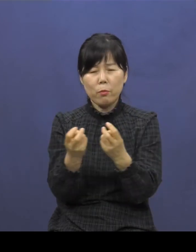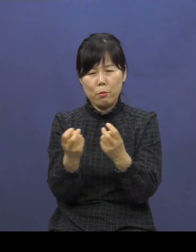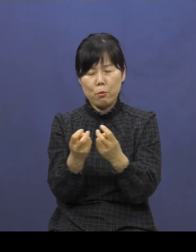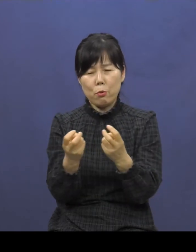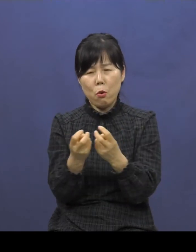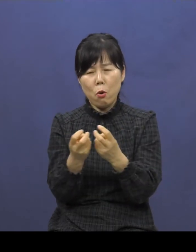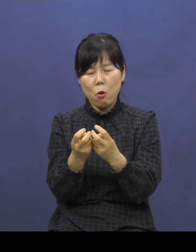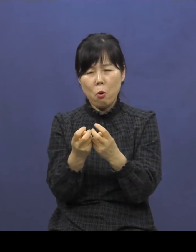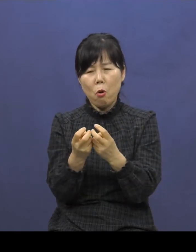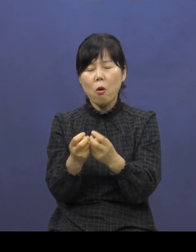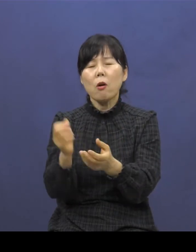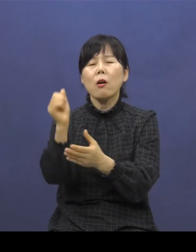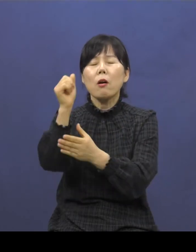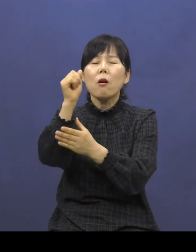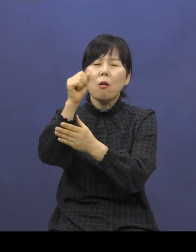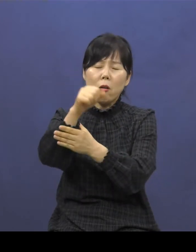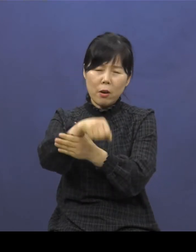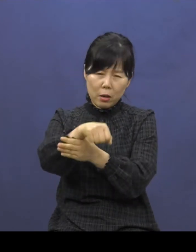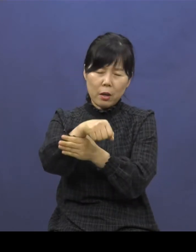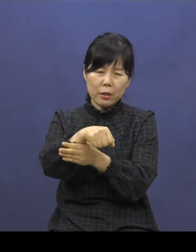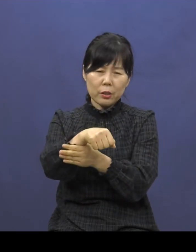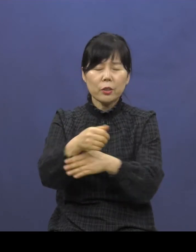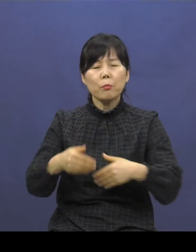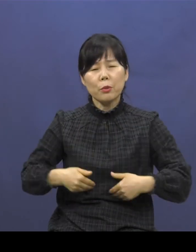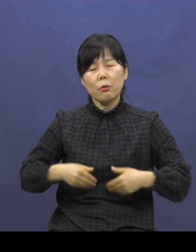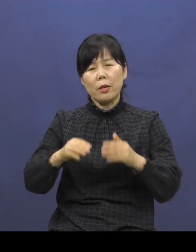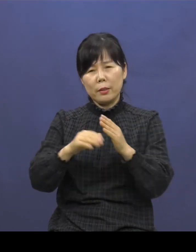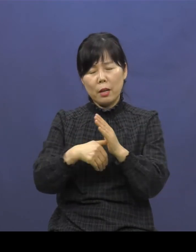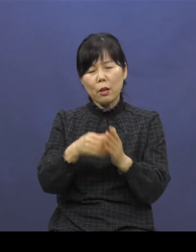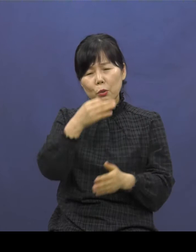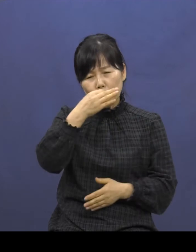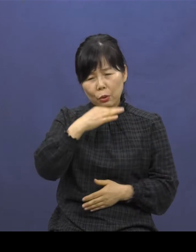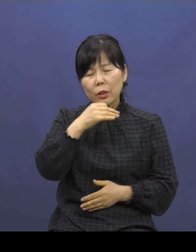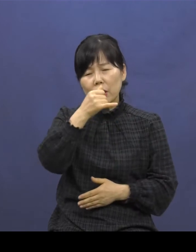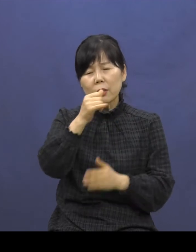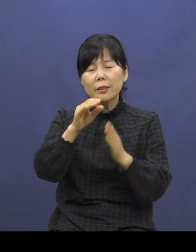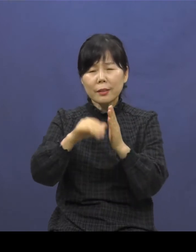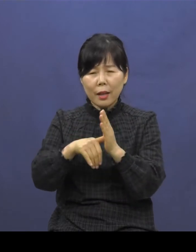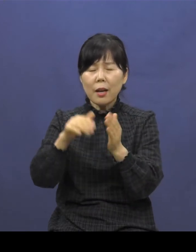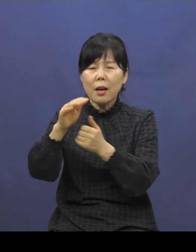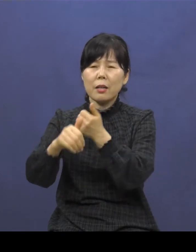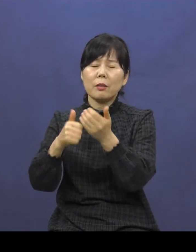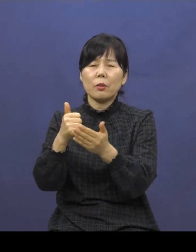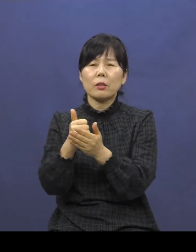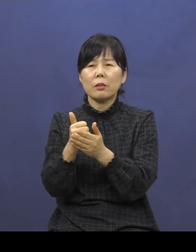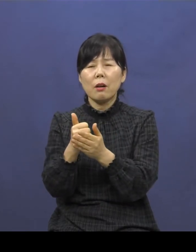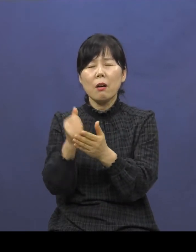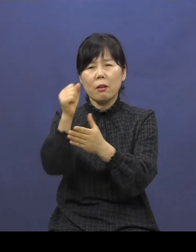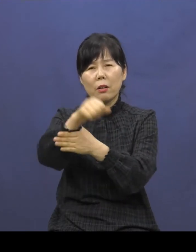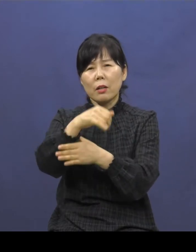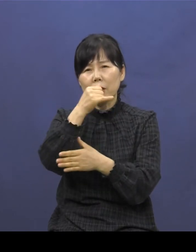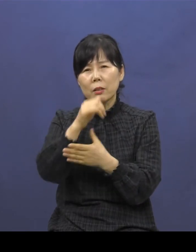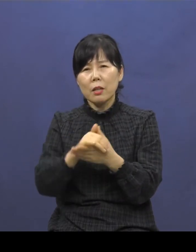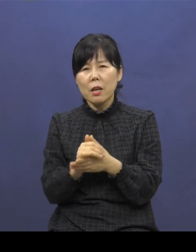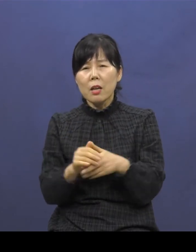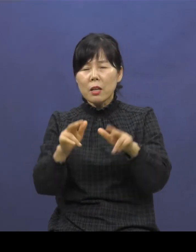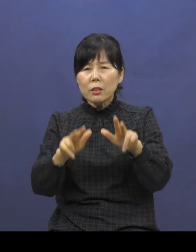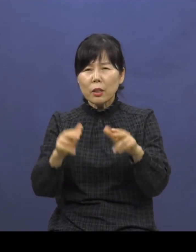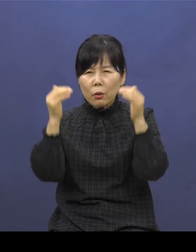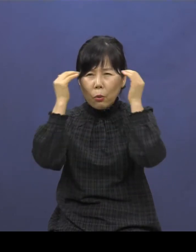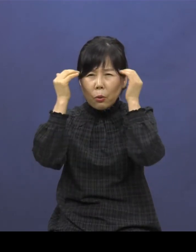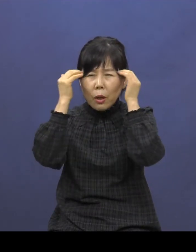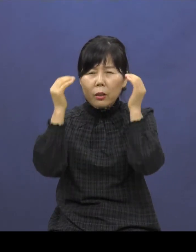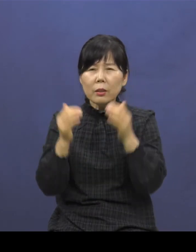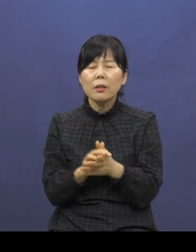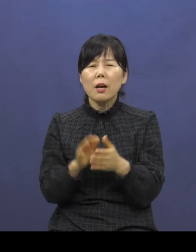고난을 허용하는 것이 우리에게 유익할 때, 현재의 고난은 장차 우리에게 나타날 영광과 비교할 수